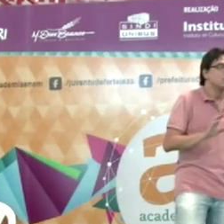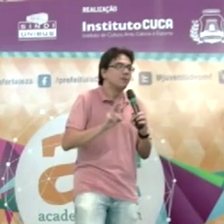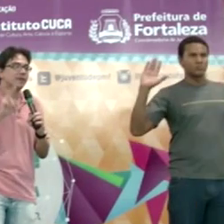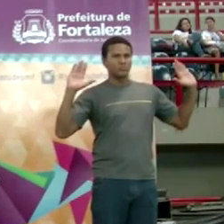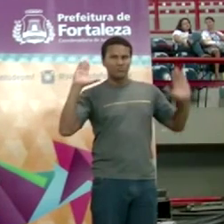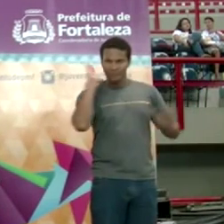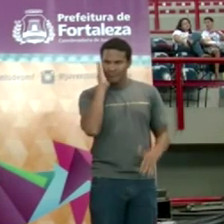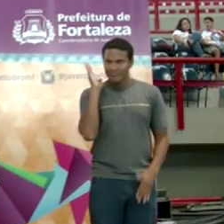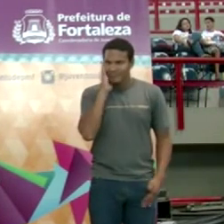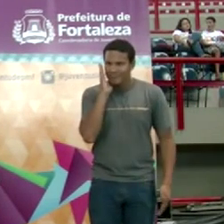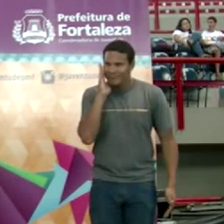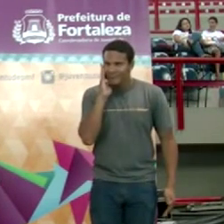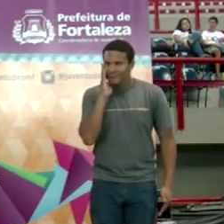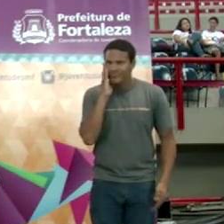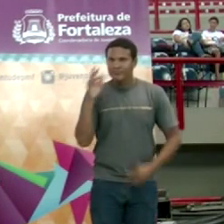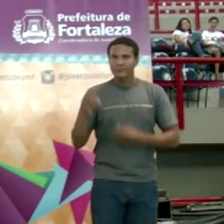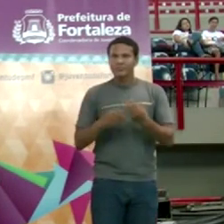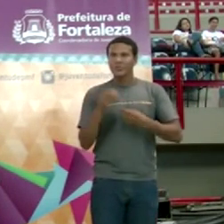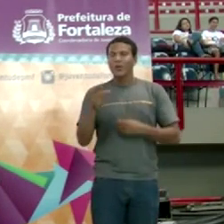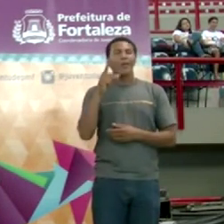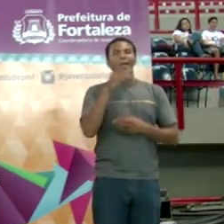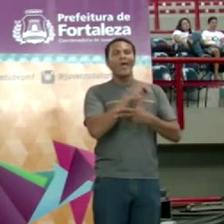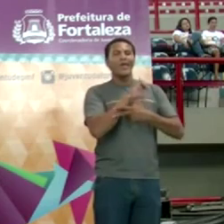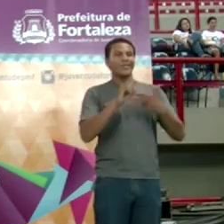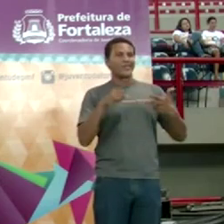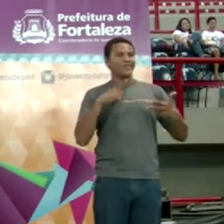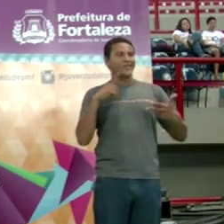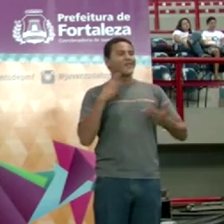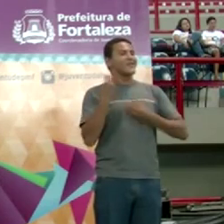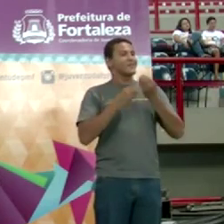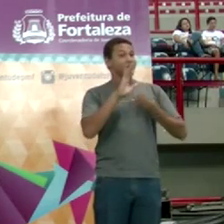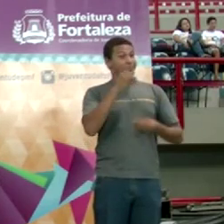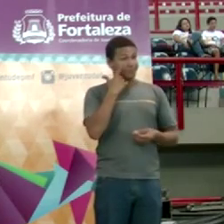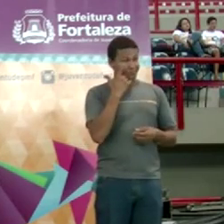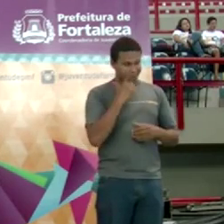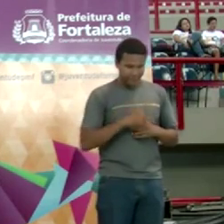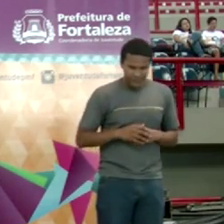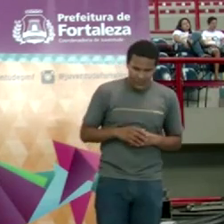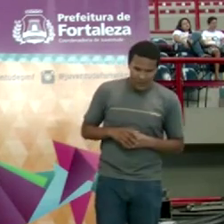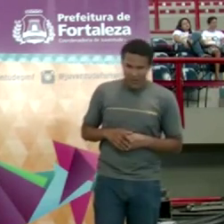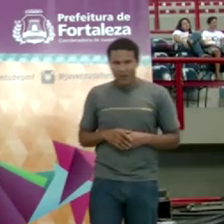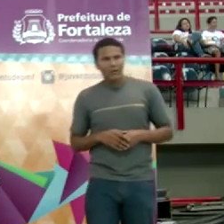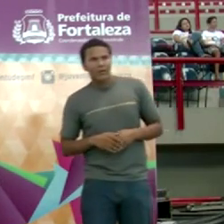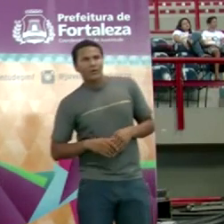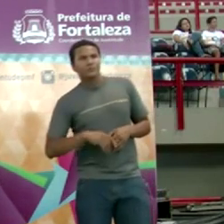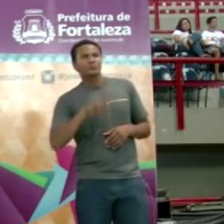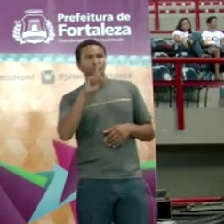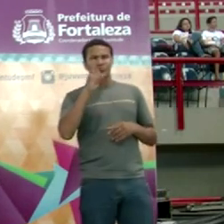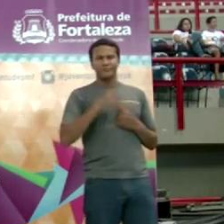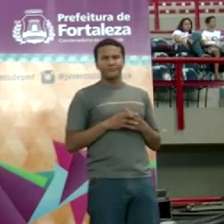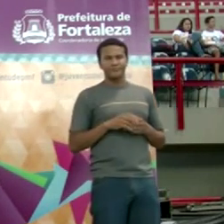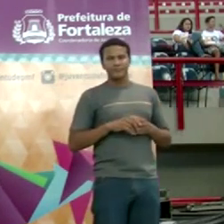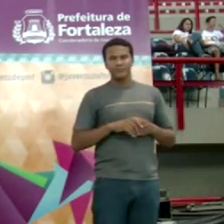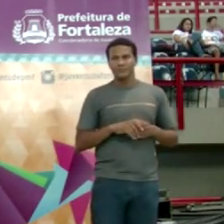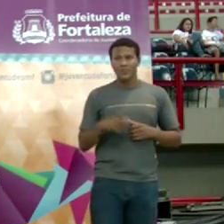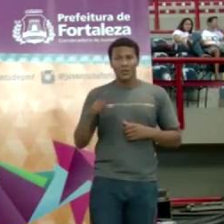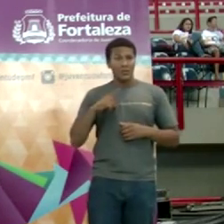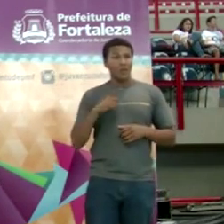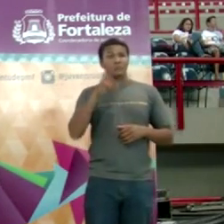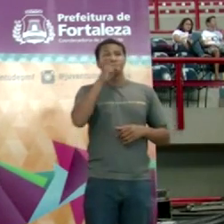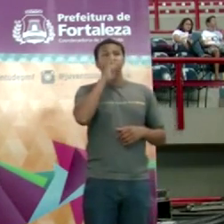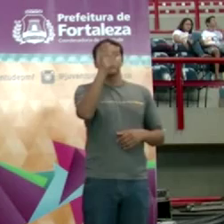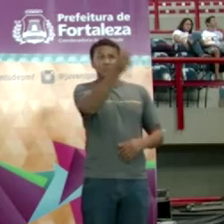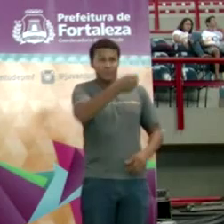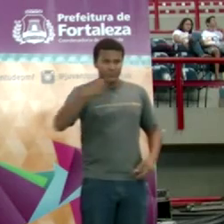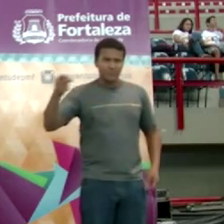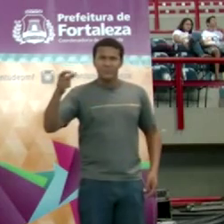desaparece. Como é que foram as 2 questões no Enem que caíram com isso aí? Uma questão era assim, ó. A geladeira estava com cheiro de peixe.